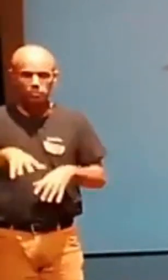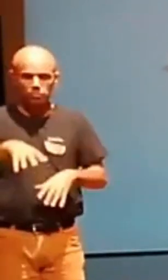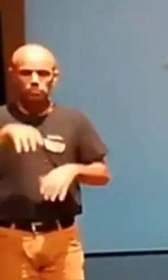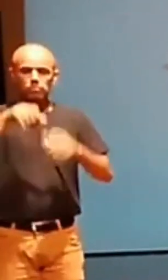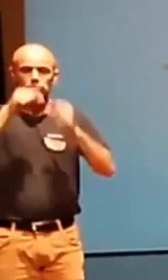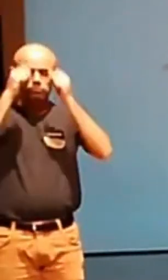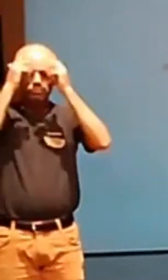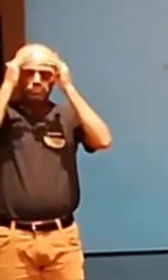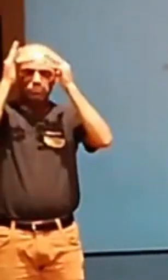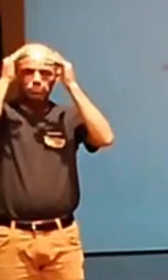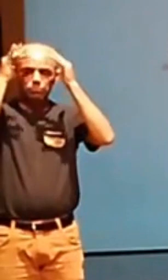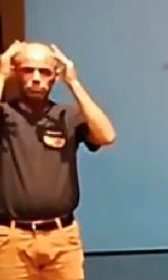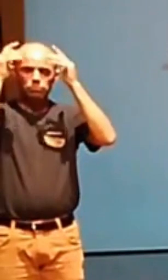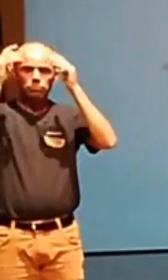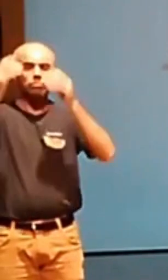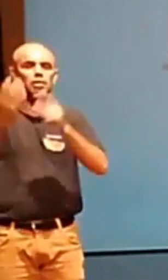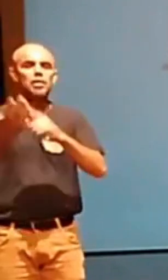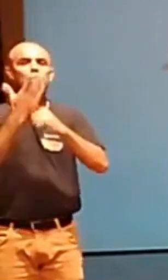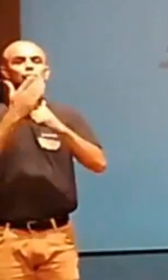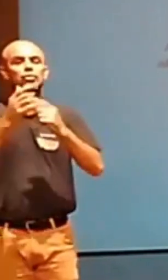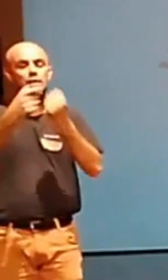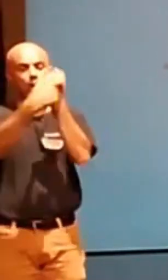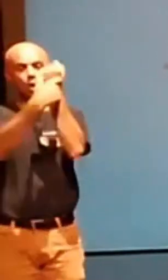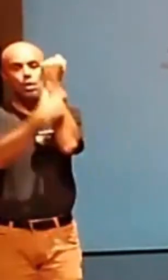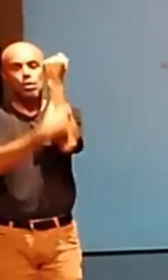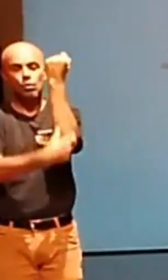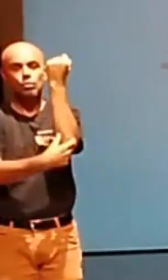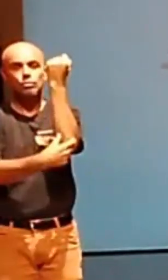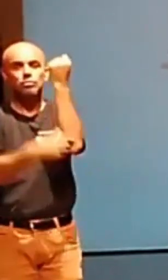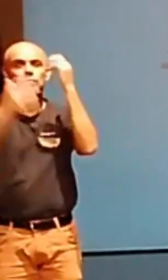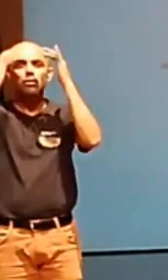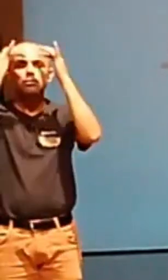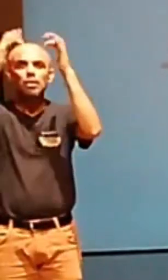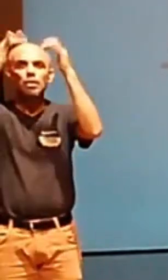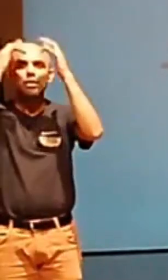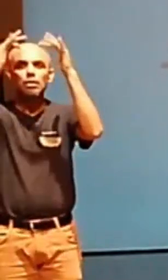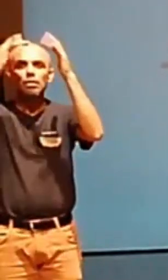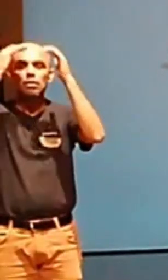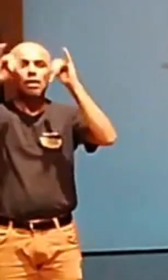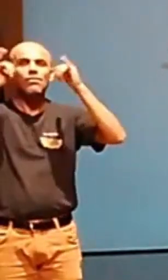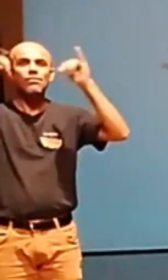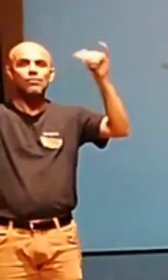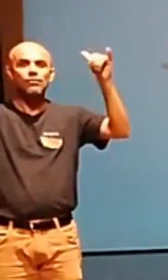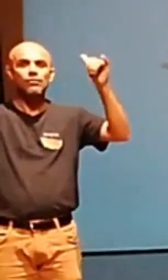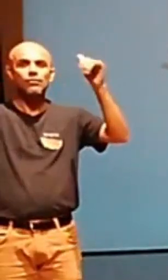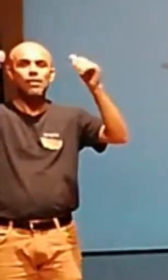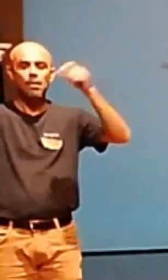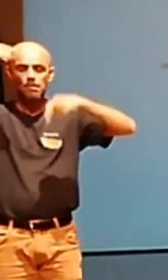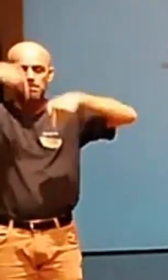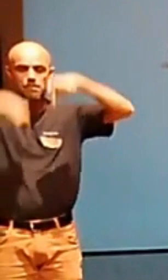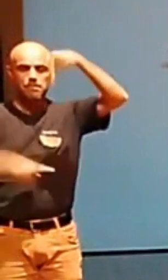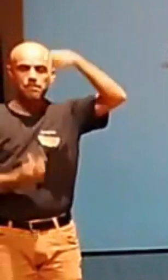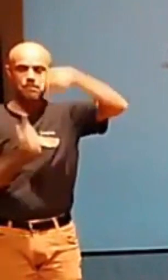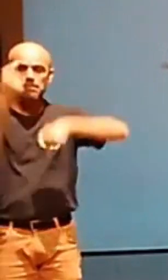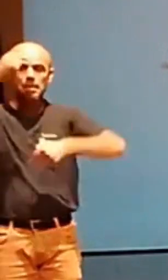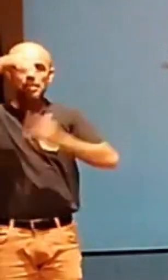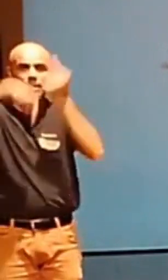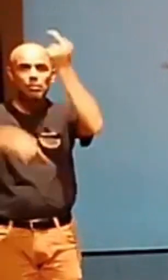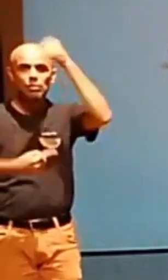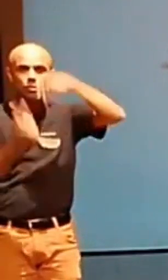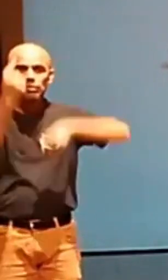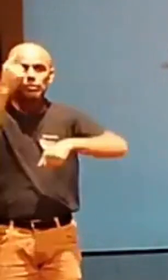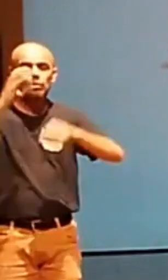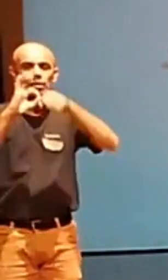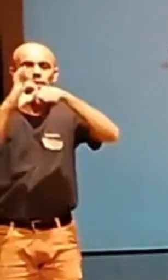corpo, inclusive na sua coluna, porque eles mantêm a mente ativa, o metabolismo ativo. As nossas